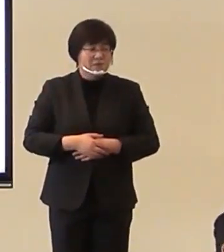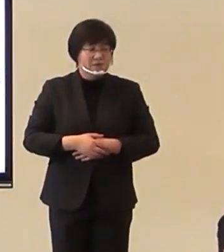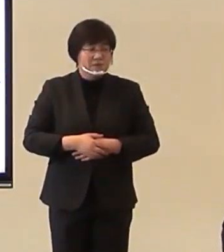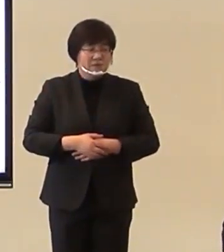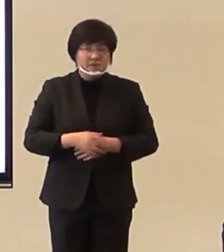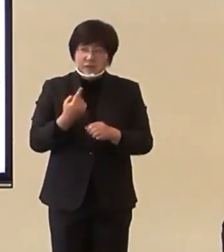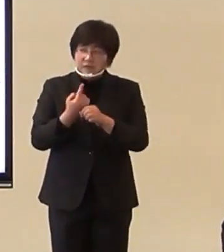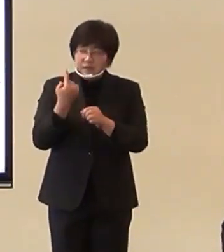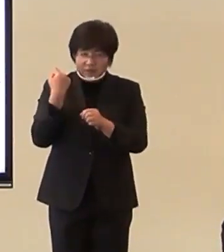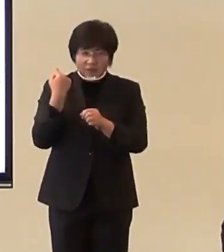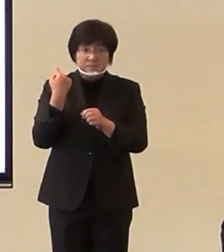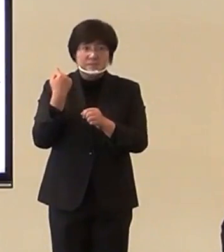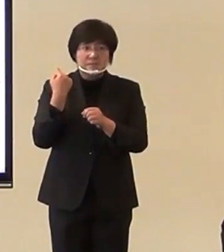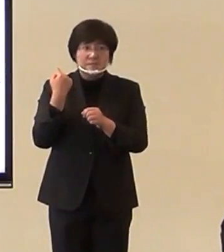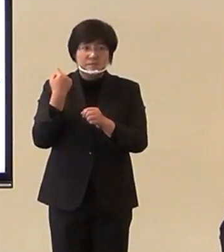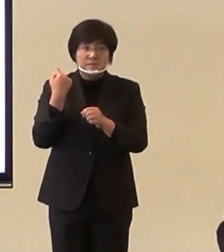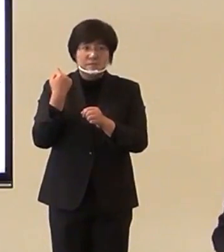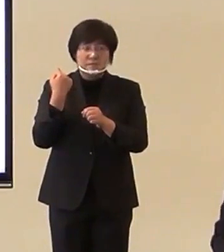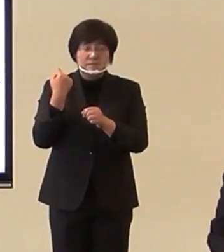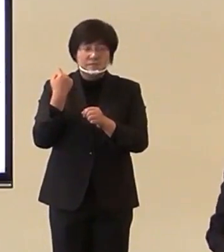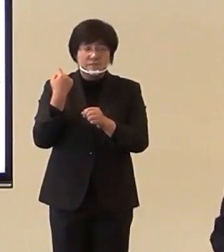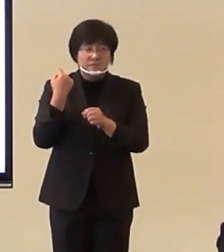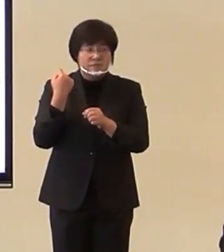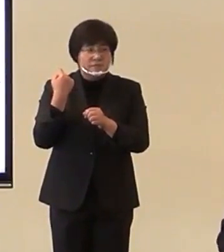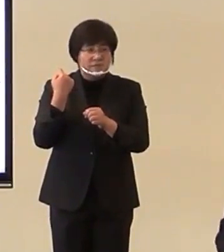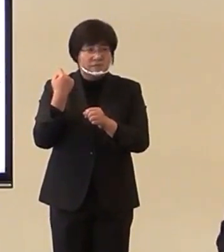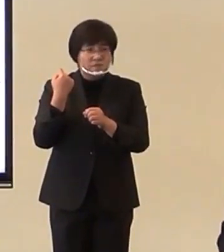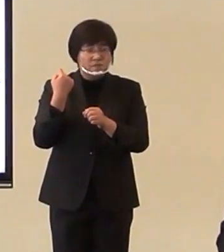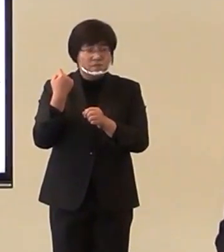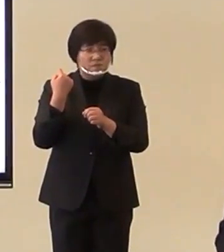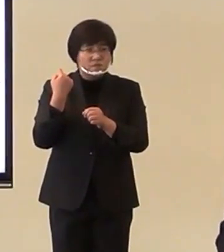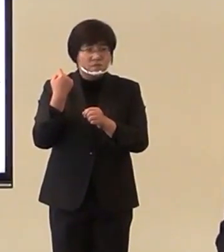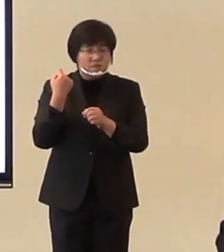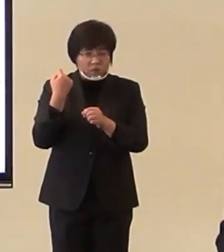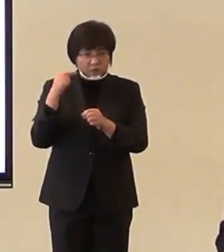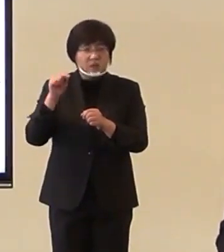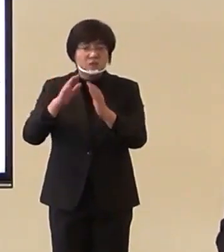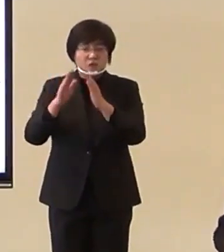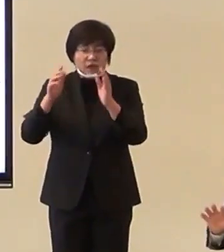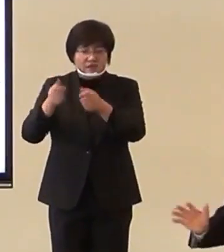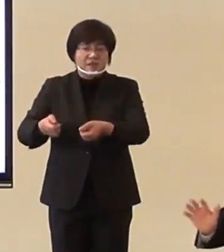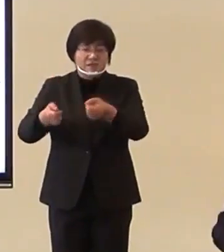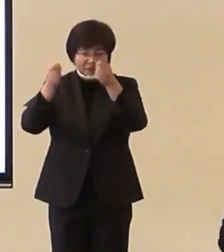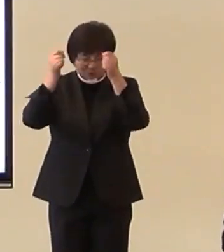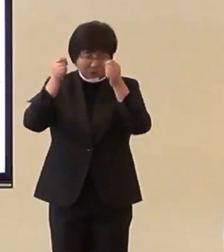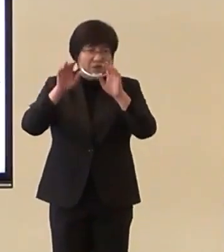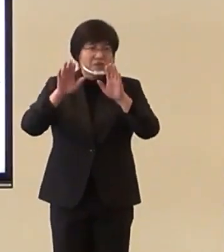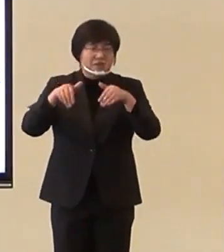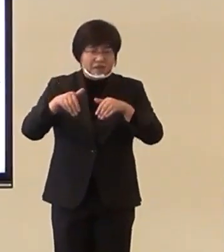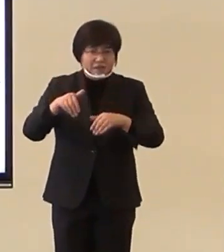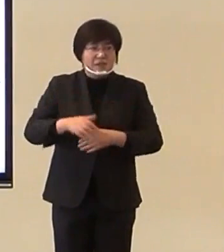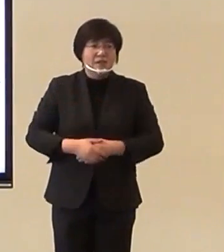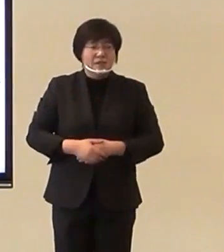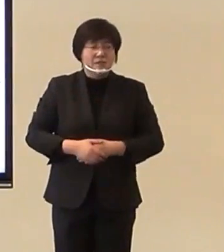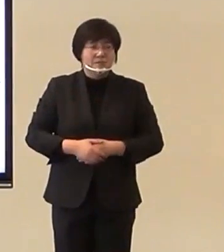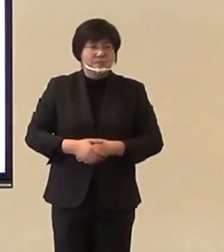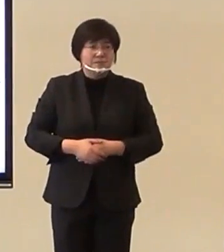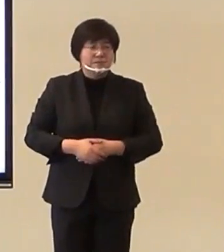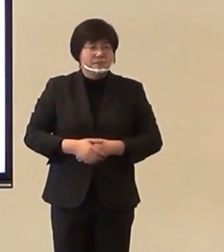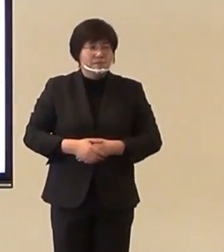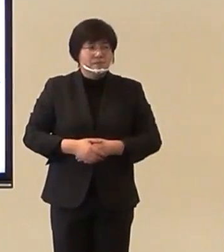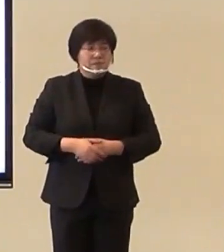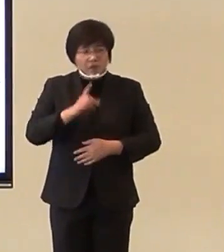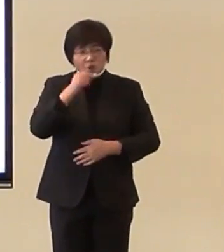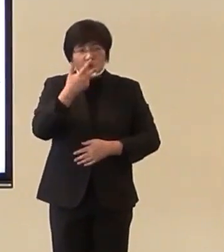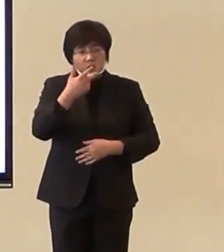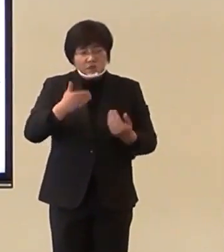昨年でしたね、今年で昨年ですね、昨年あのちょっと卒業させていただいて、あの次の移ったんですけども、甲府市